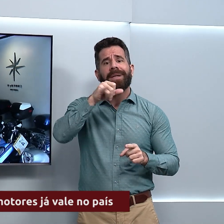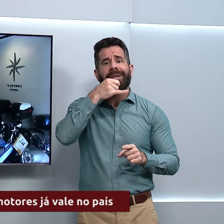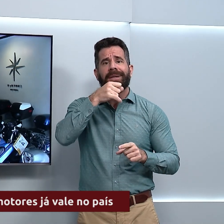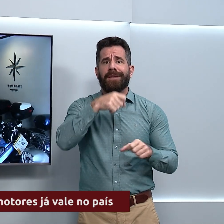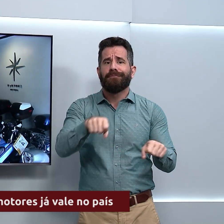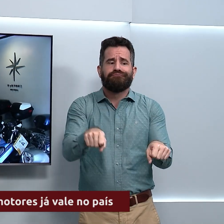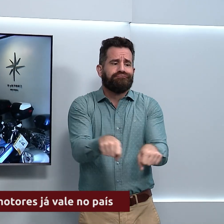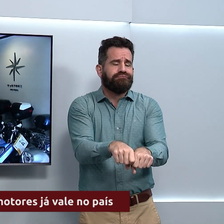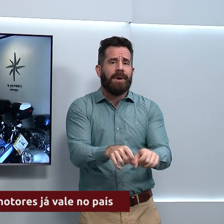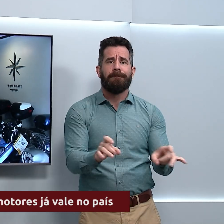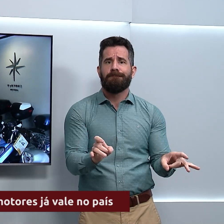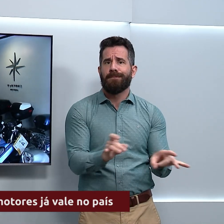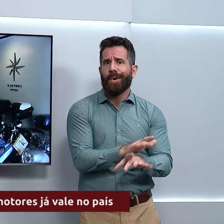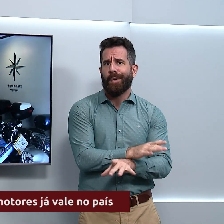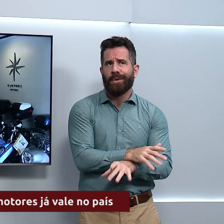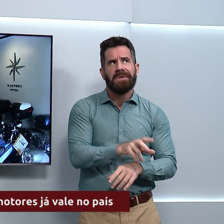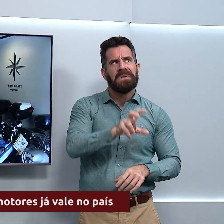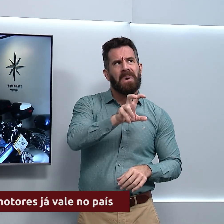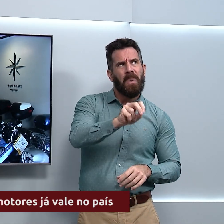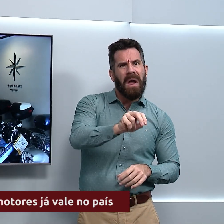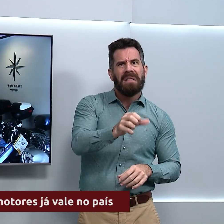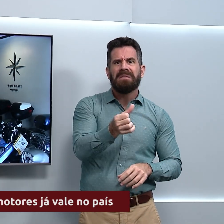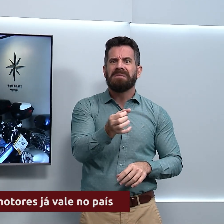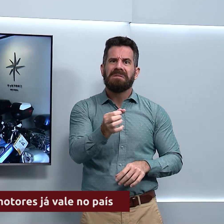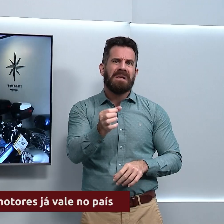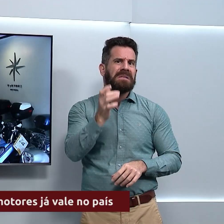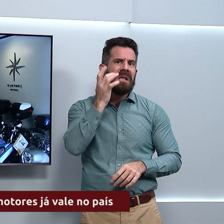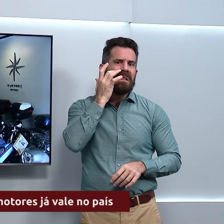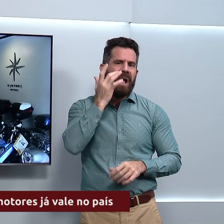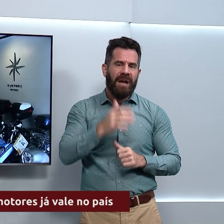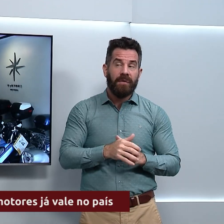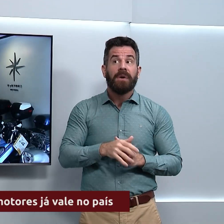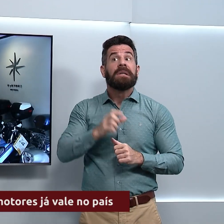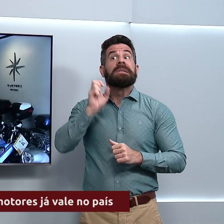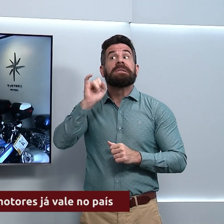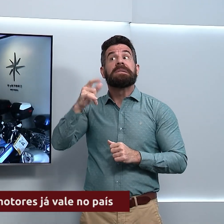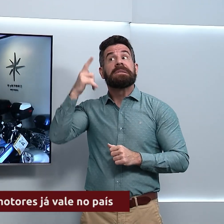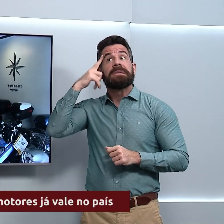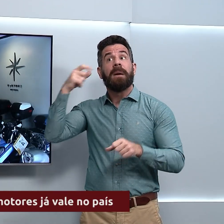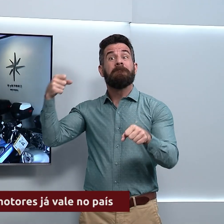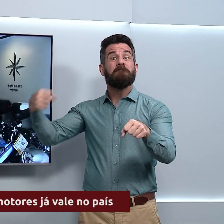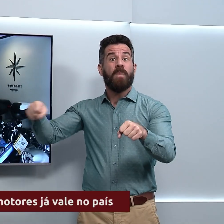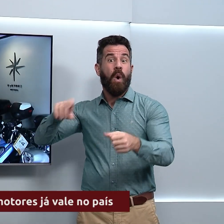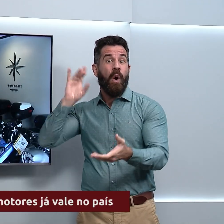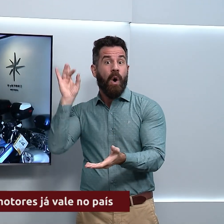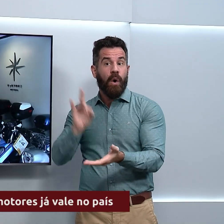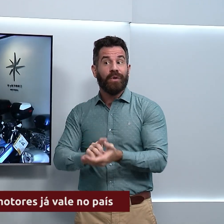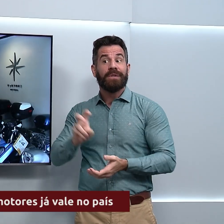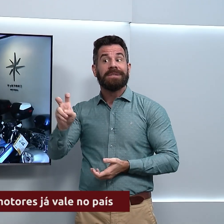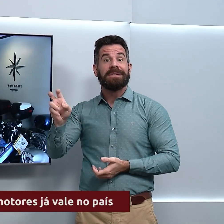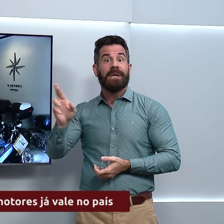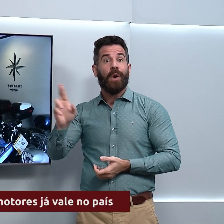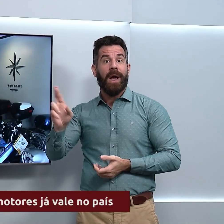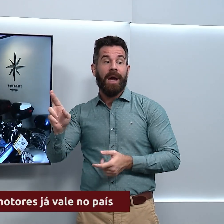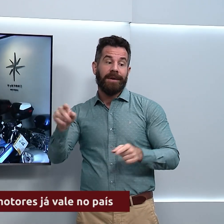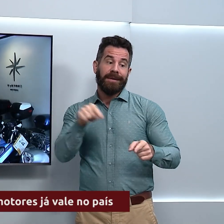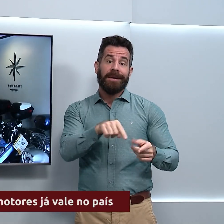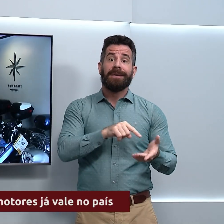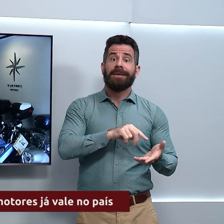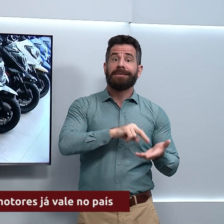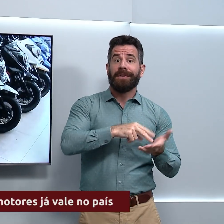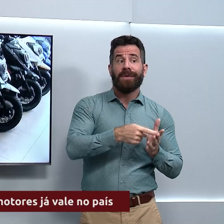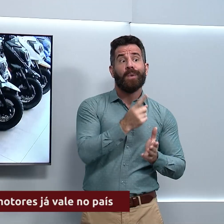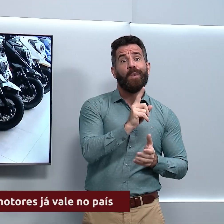ter esses mesmos 50 km de autonomia com uma moto, você ia precisar gastar pelo menos R$5, então ela é 5 vezes mais